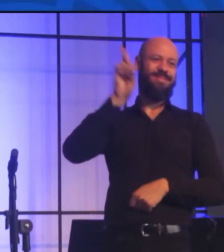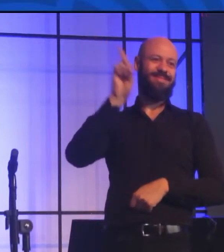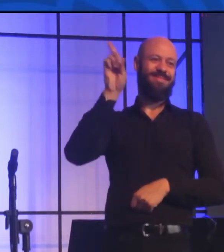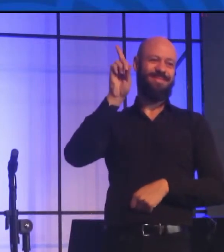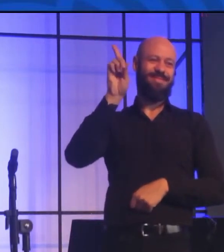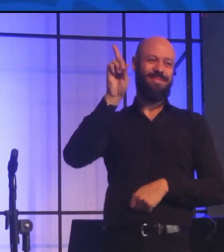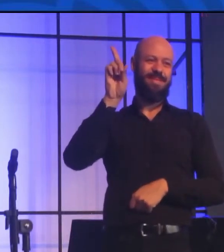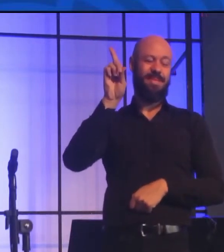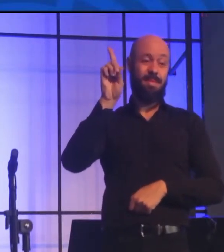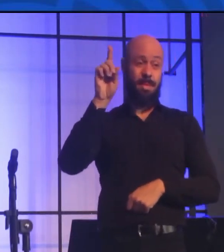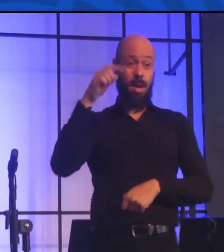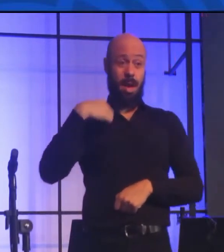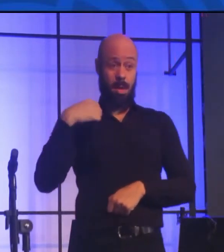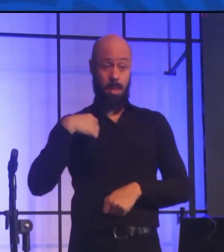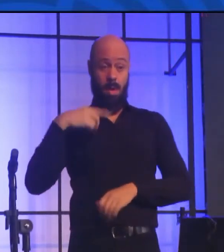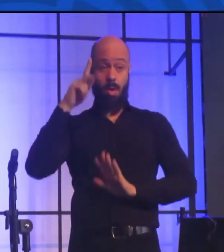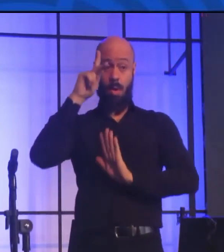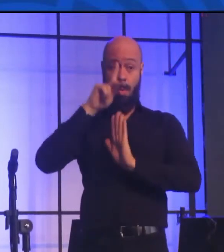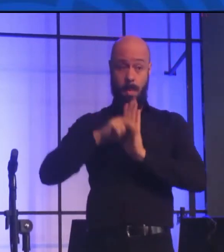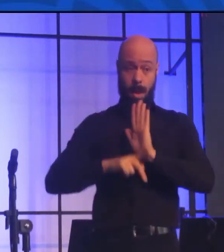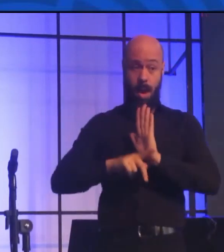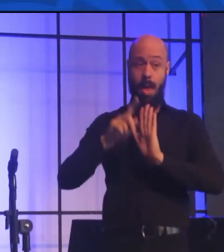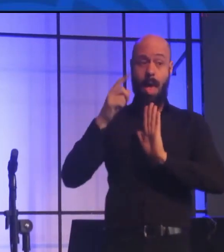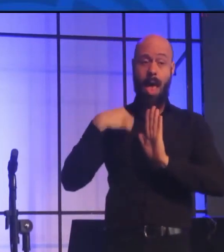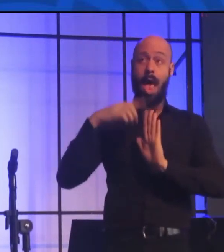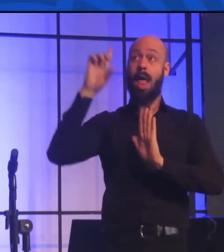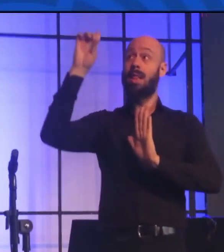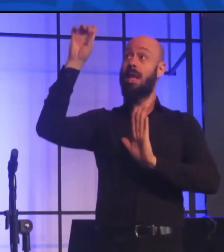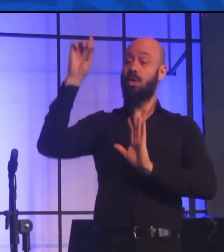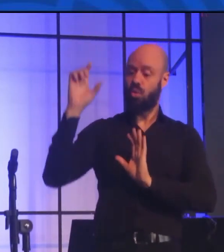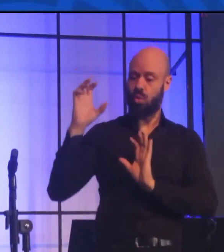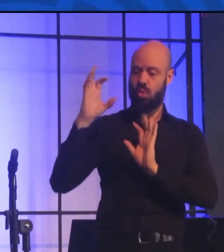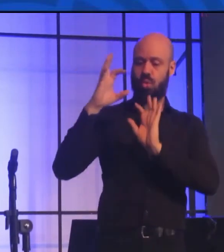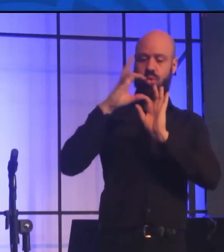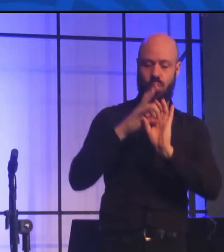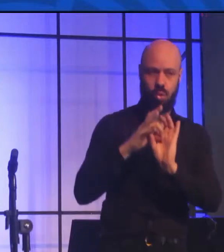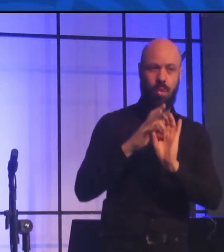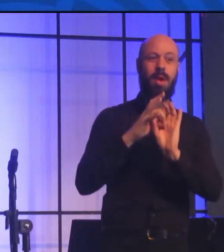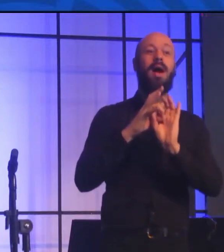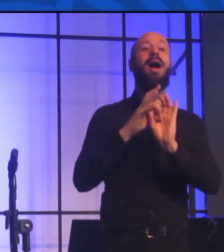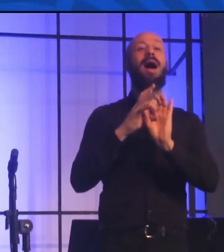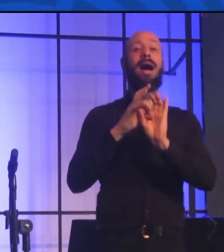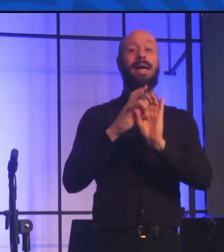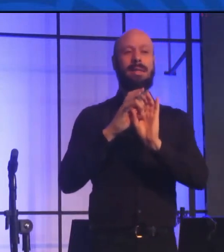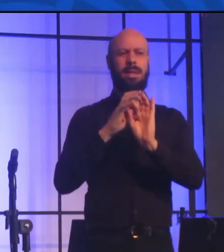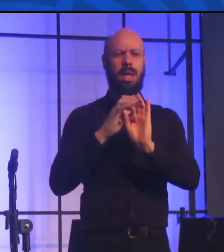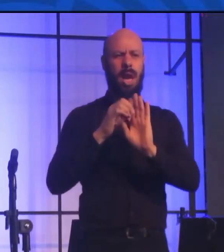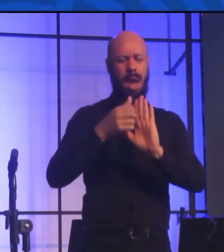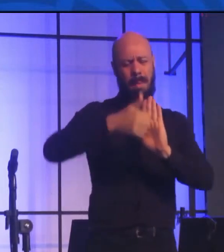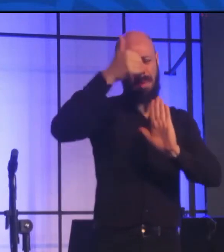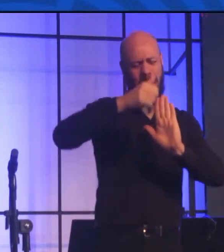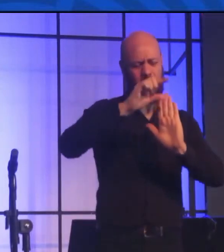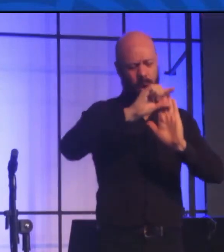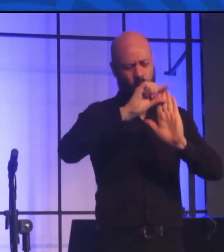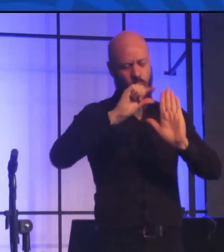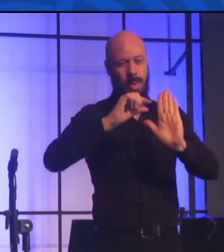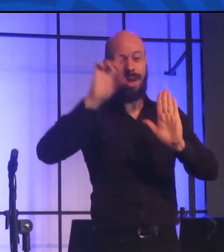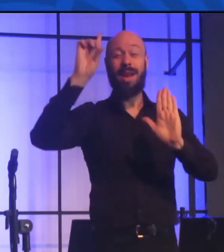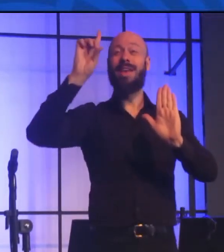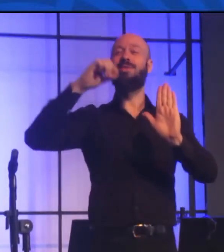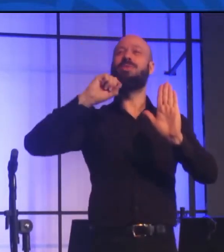o meu plano é a sua presença. Esse deve ser o nosso plano. O meu plano é a